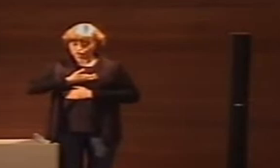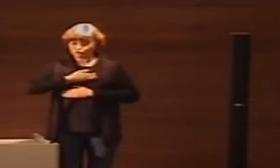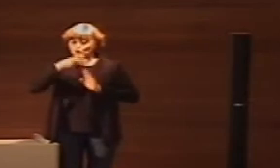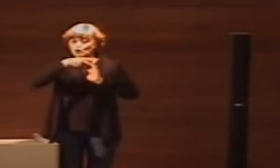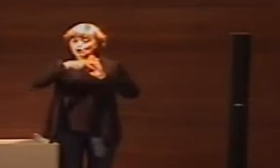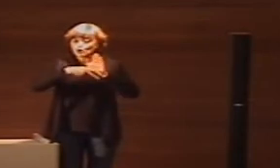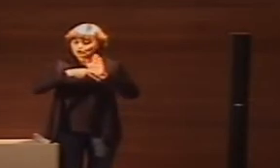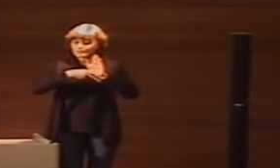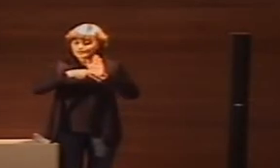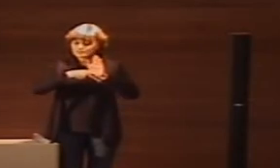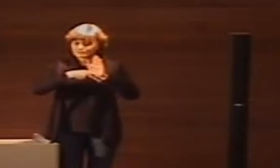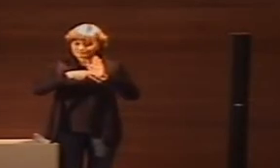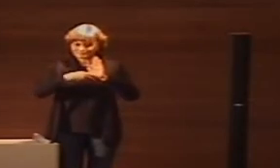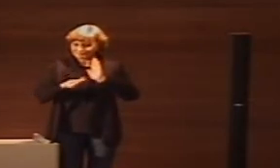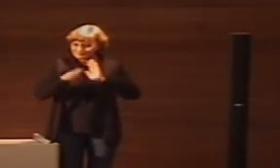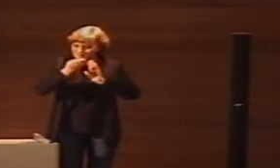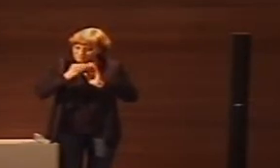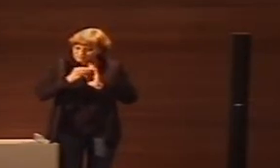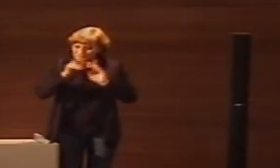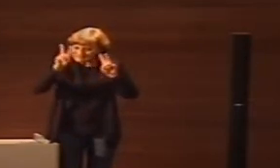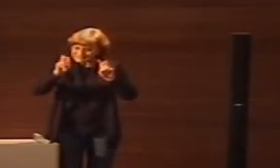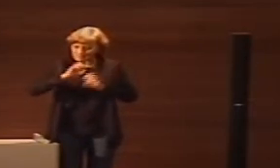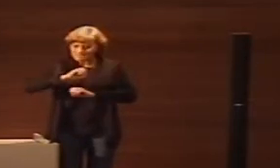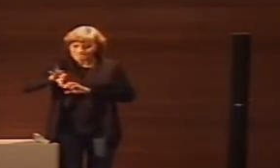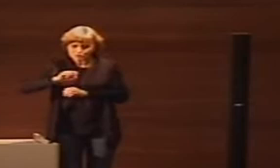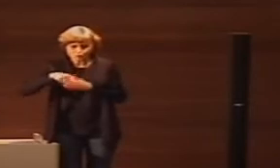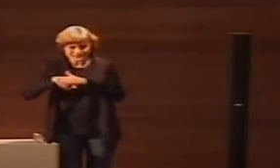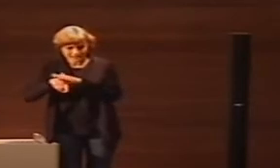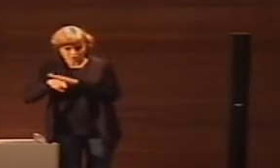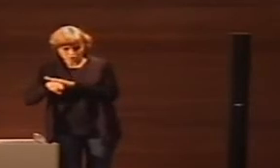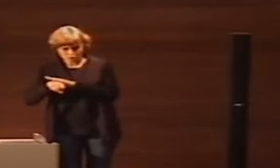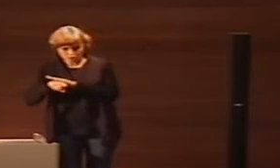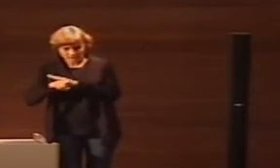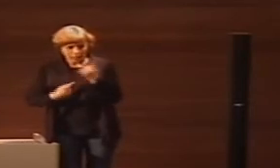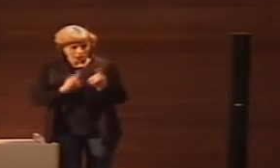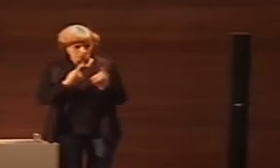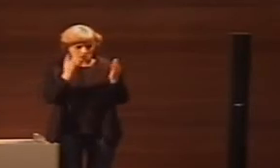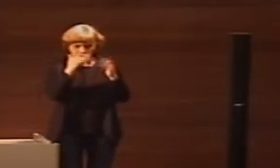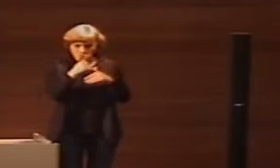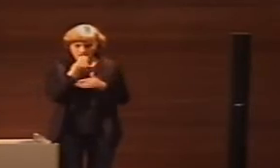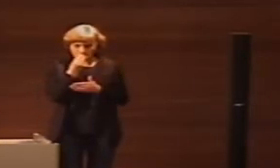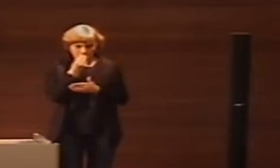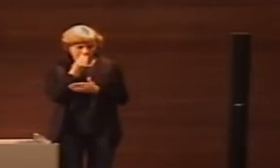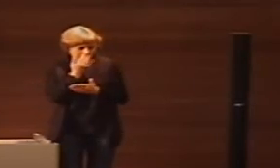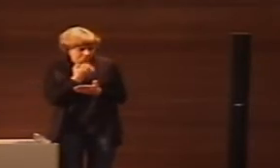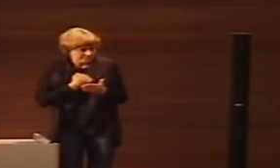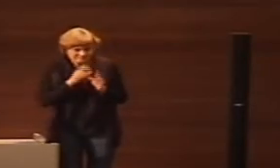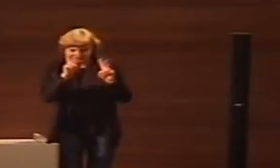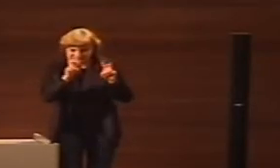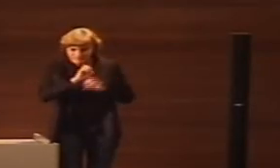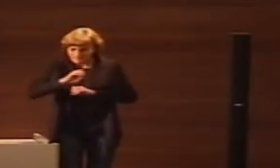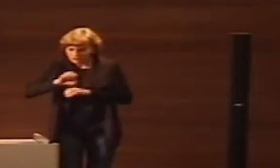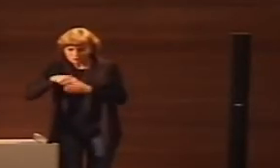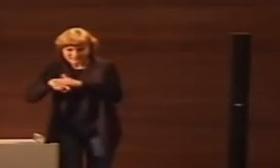de residuos, pero también ordenanzas que regulen las actividades en la vía pública, ordenanzas específicas sobre publicidad, los municipios